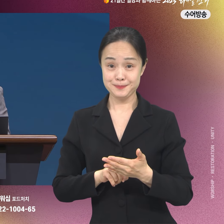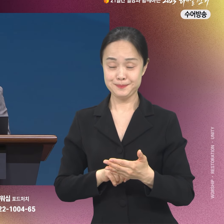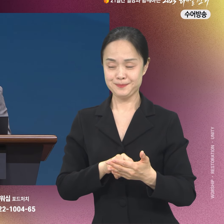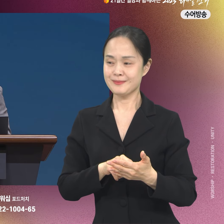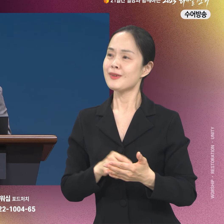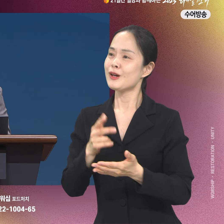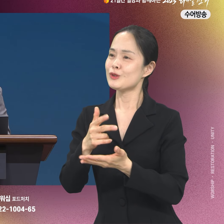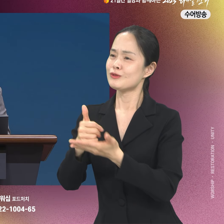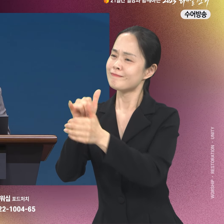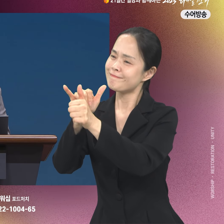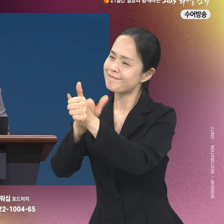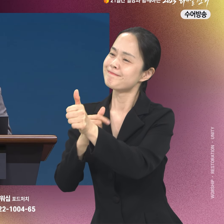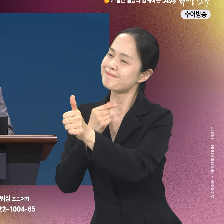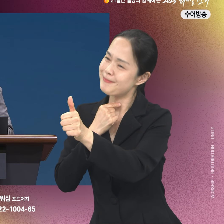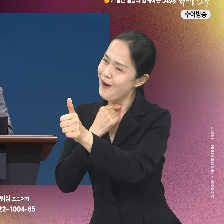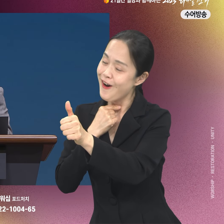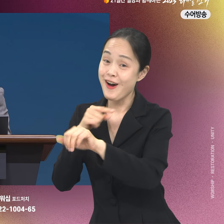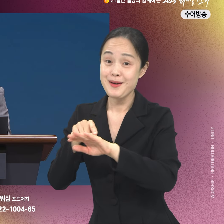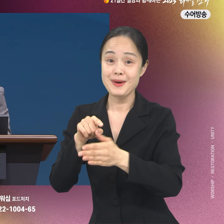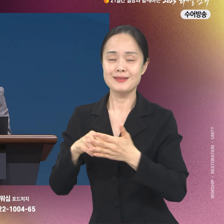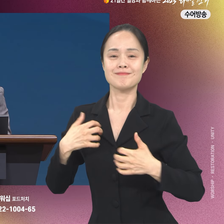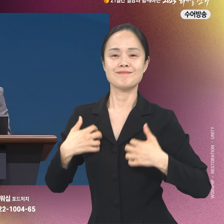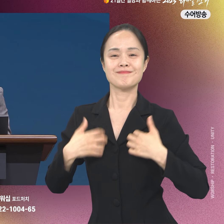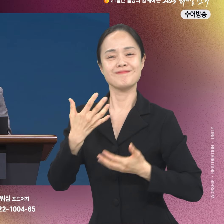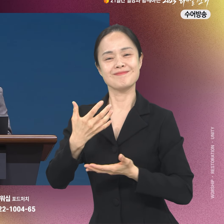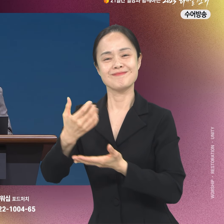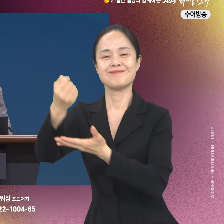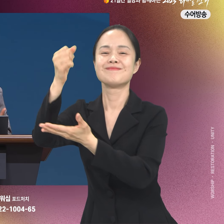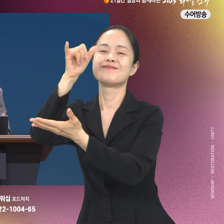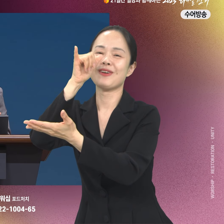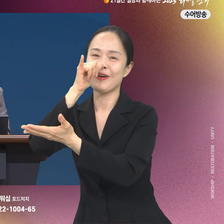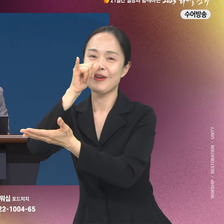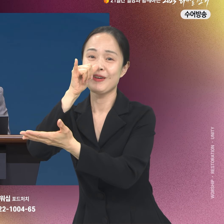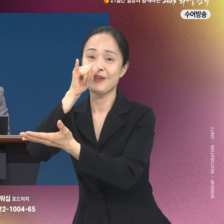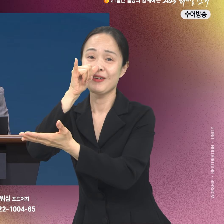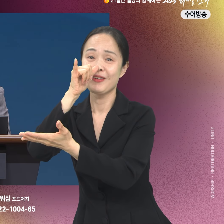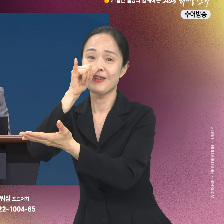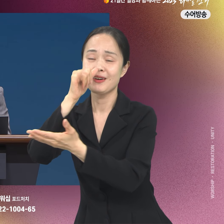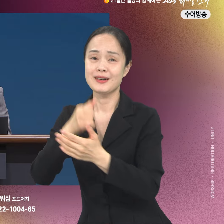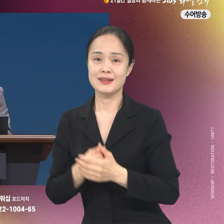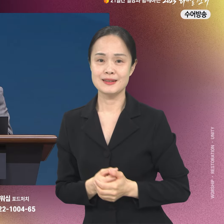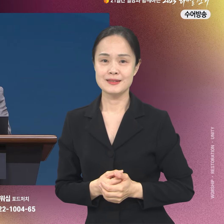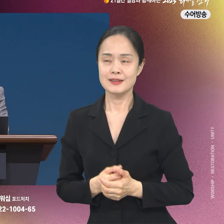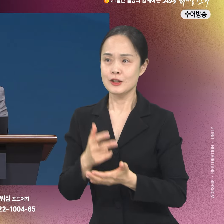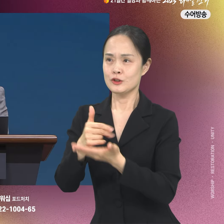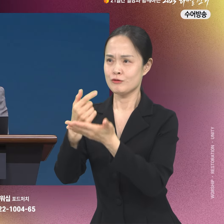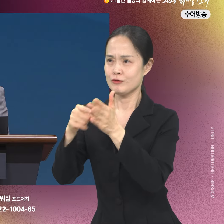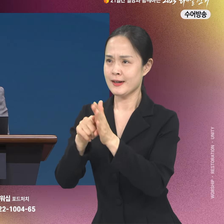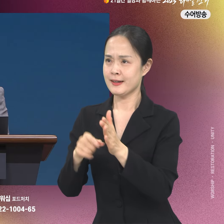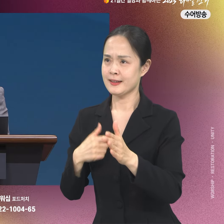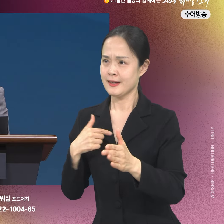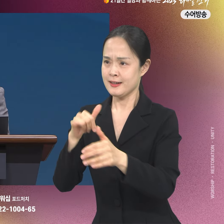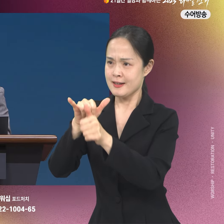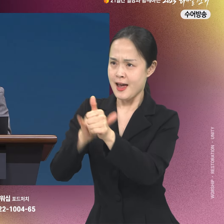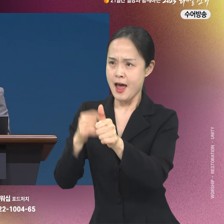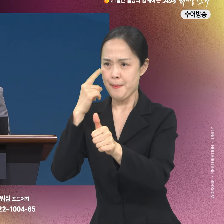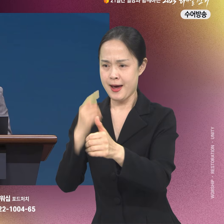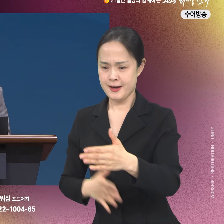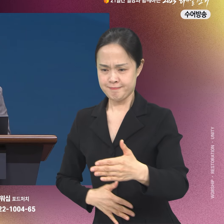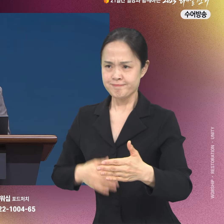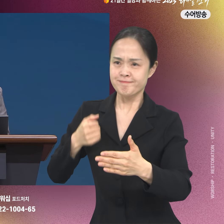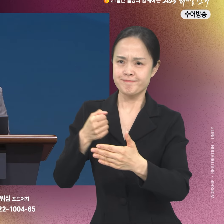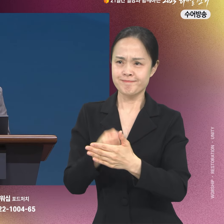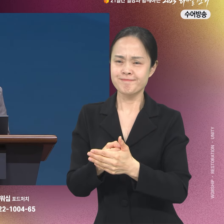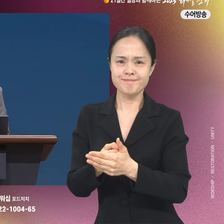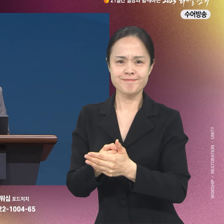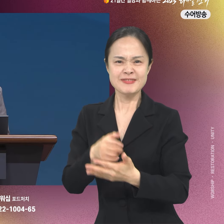거예요. 하지만 마음만 앞서서 이렇게 어설픈 결과, 주변에 민폐를 주는